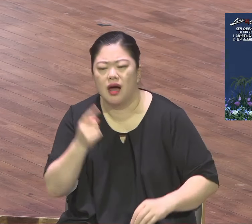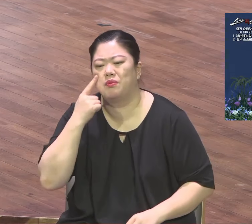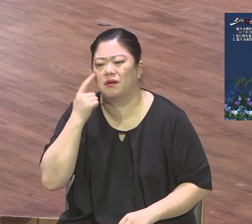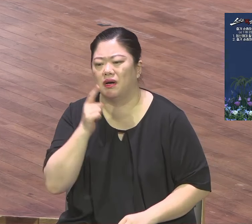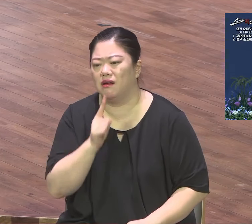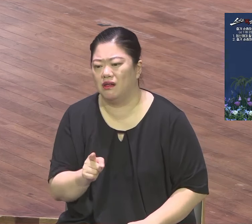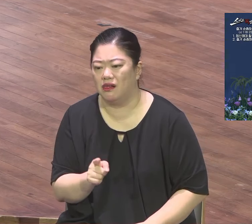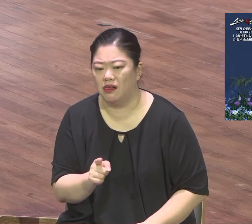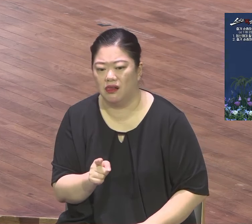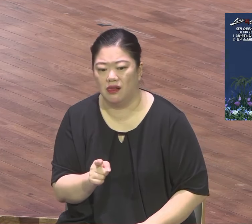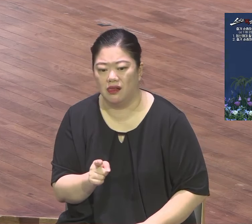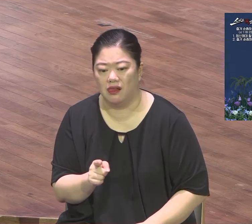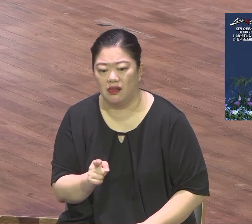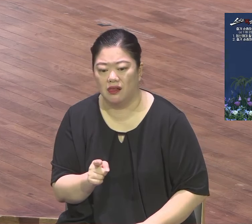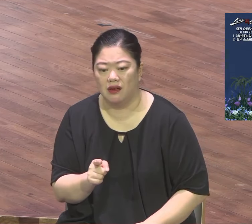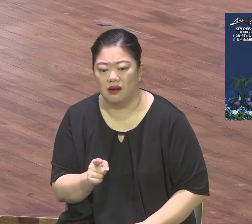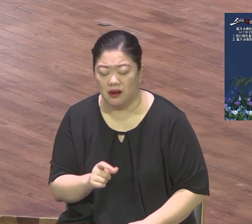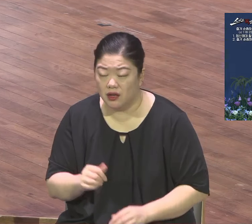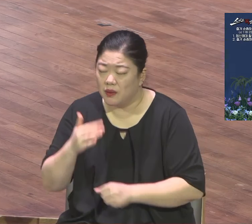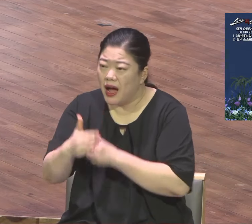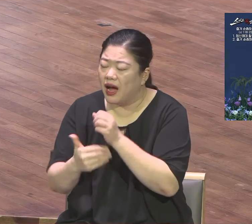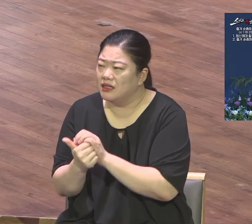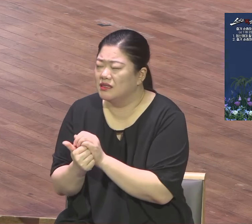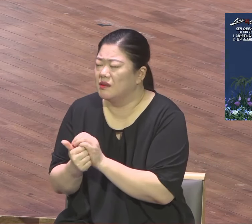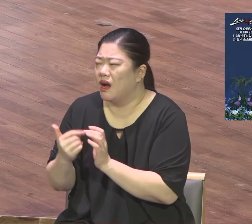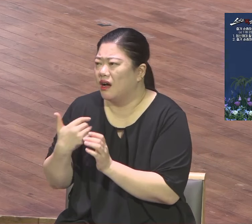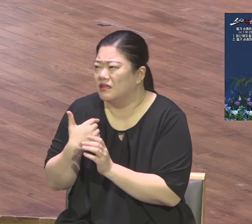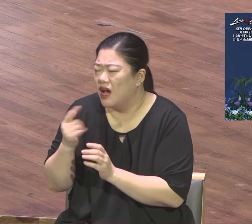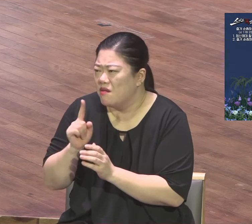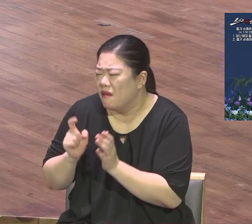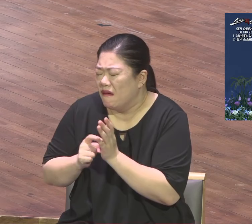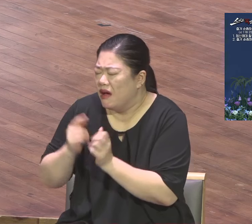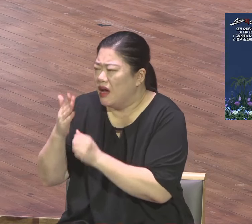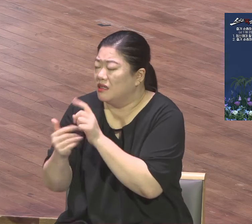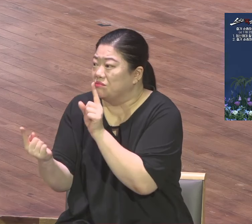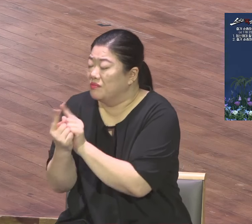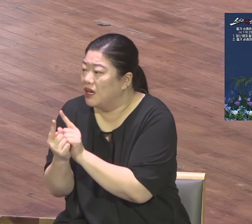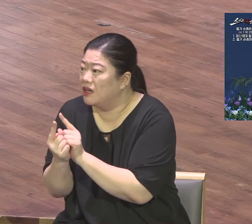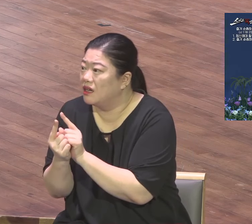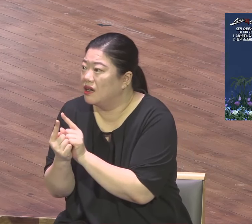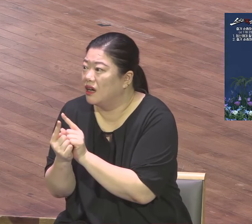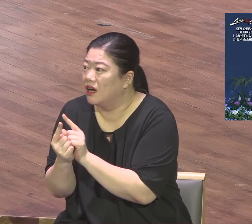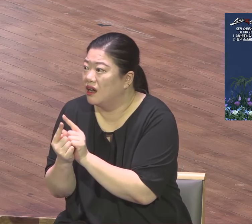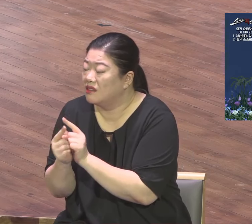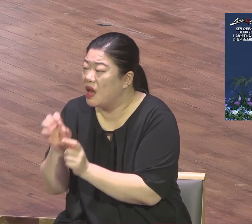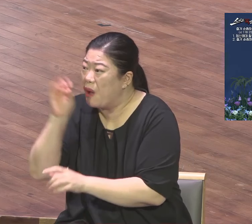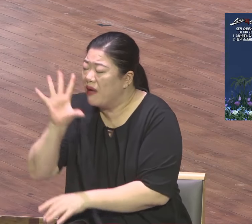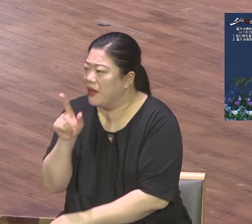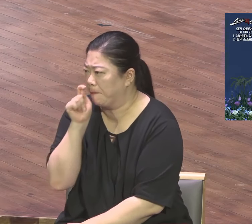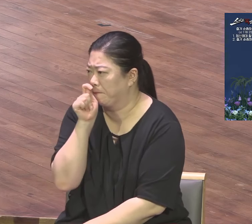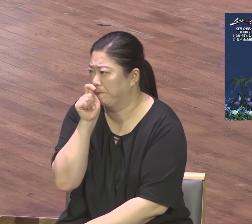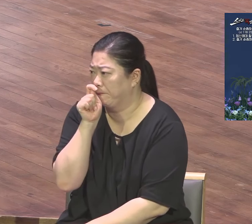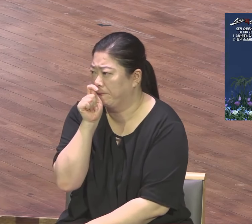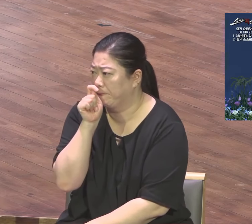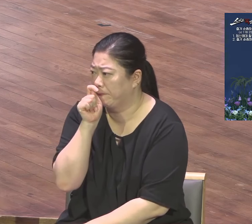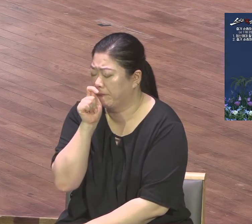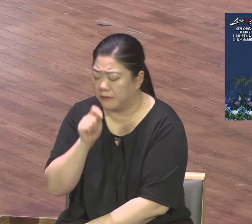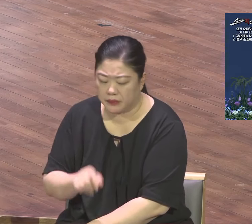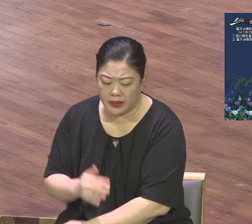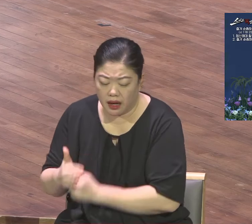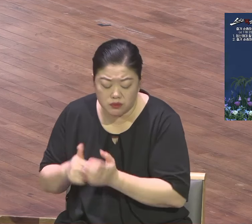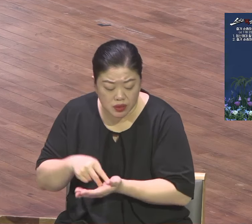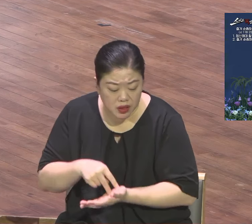나오도록 기회를 주십니다. 기다리십니다. 하나님이 기다리신다고요. 그런데 그래도 돌이키지